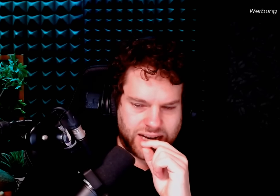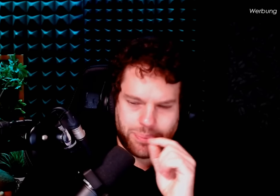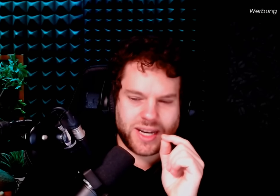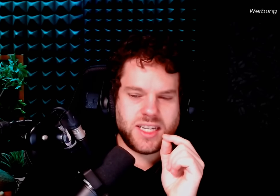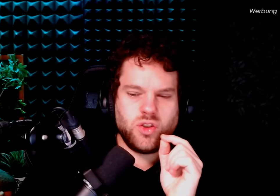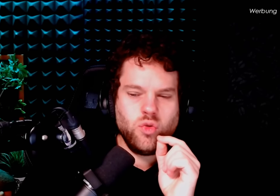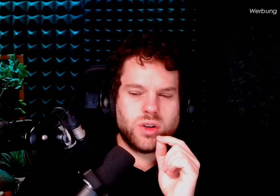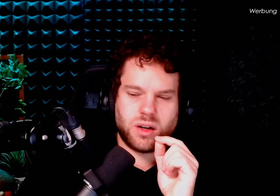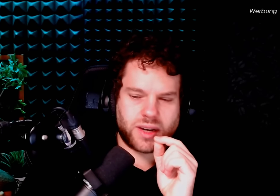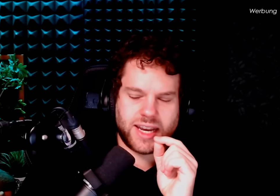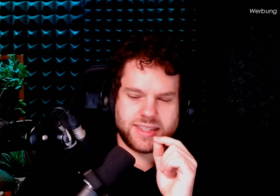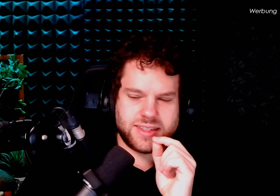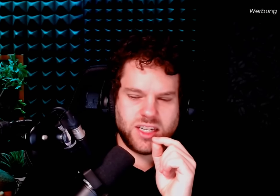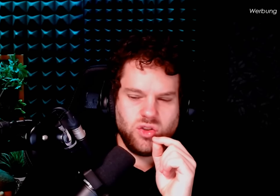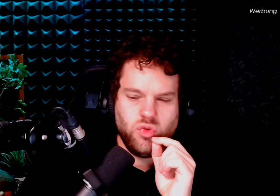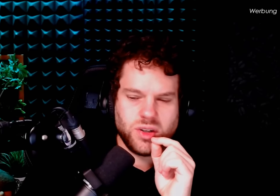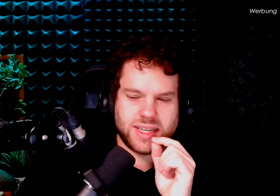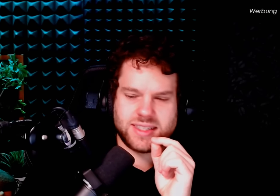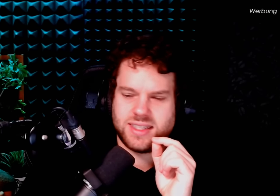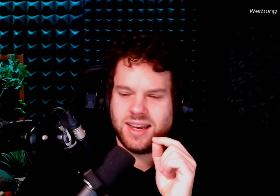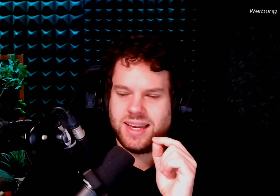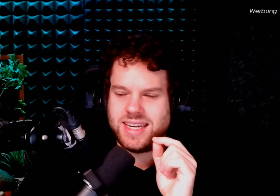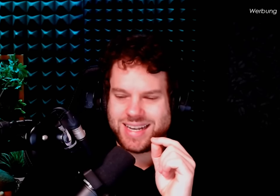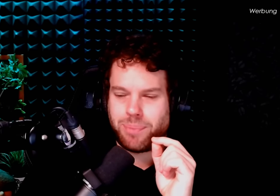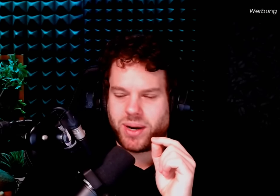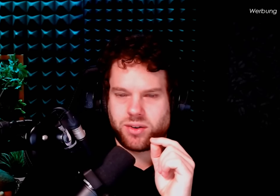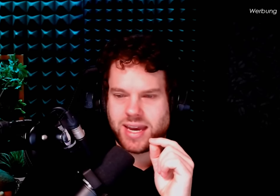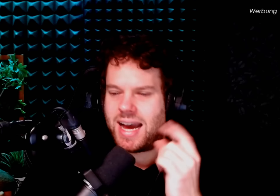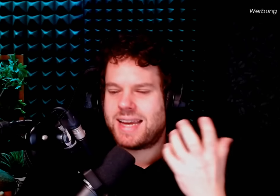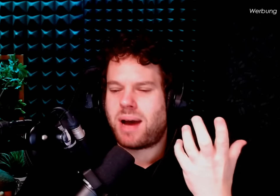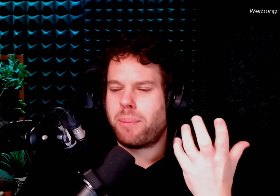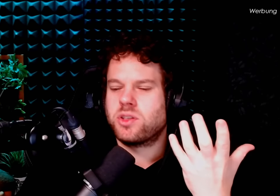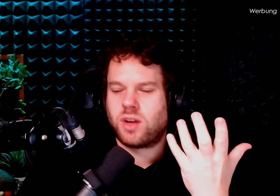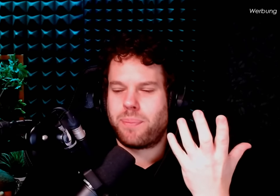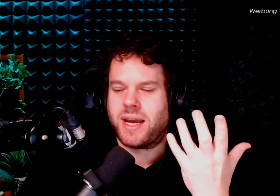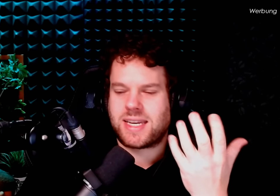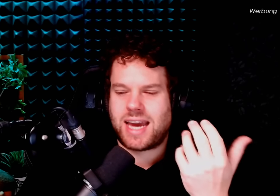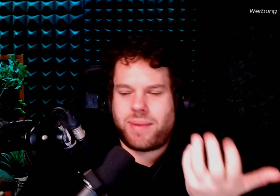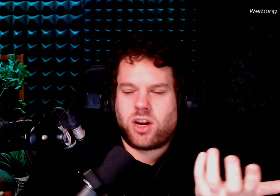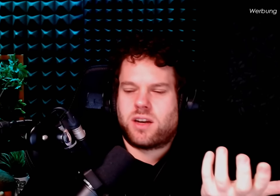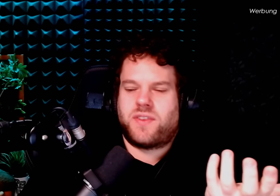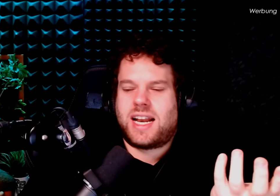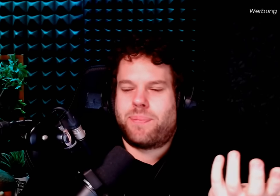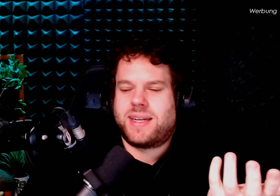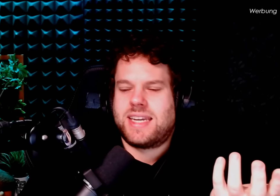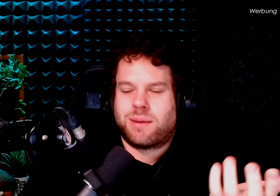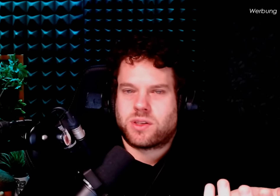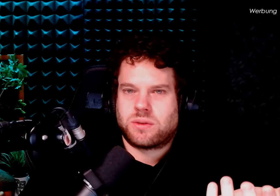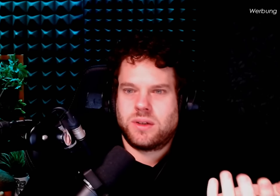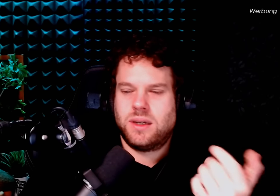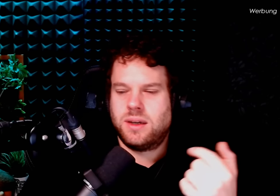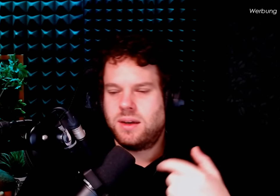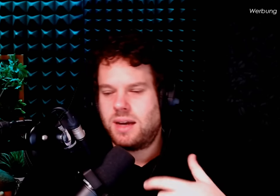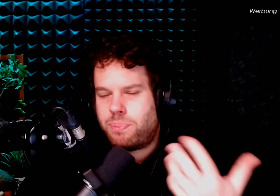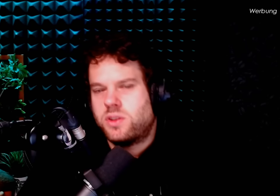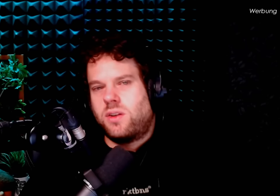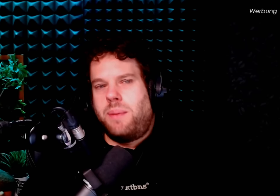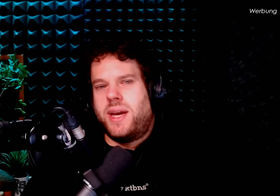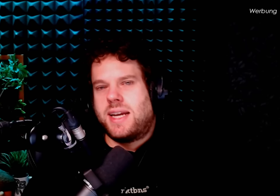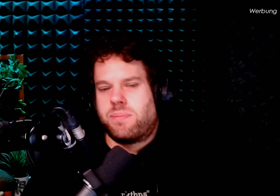Ich klapper nicht nur, okay? Es ist nicht nur, dass ich klapper, okay? Ja, ab und zu klapper ich. Ja, mein Gott. Wer klappert nicht ab und zu? Ab und zu klapper ich